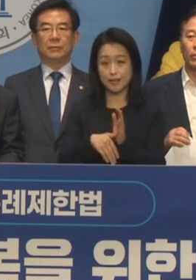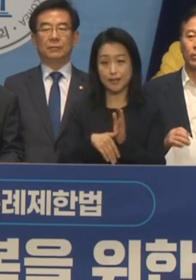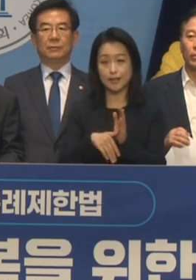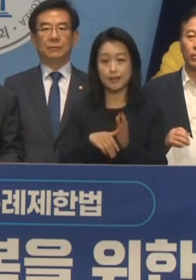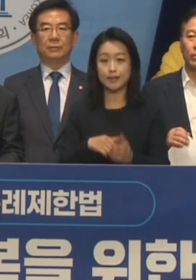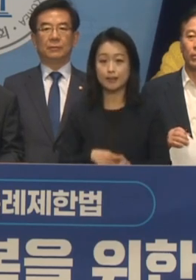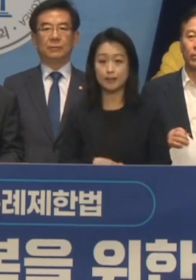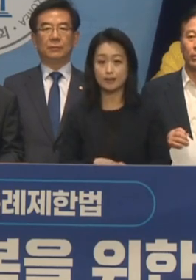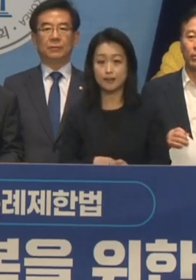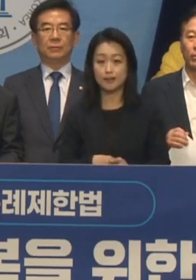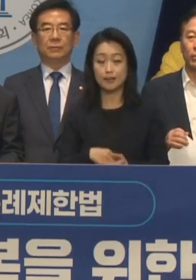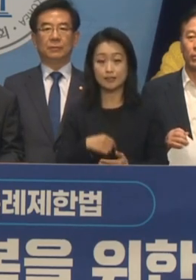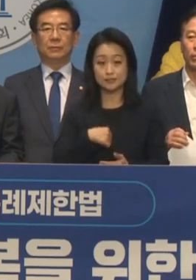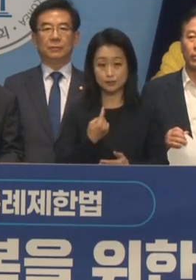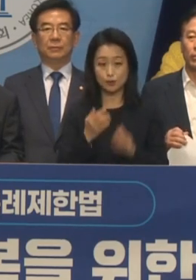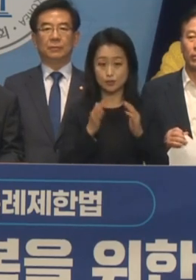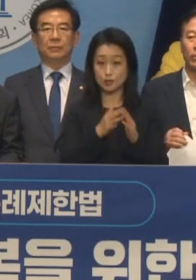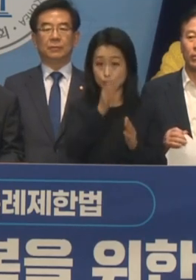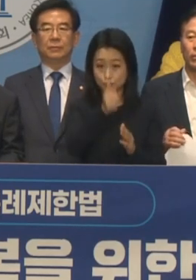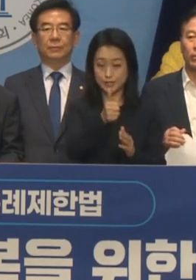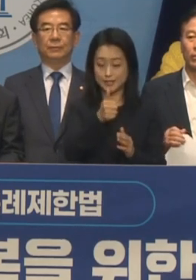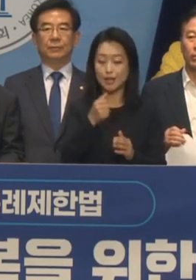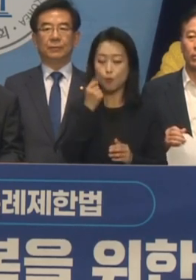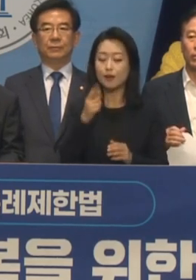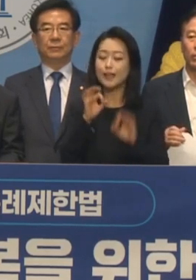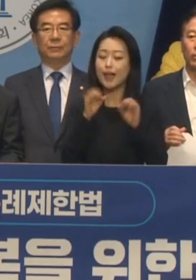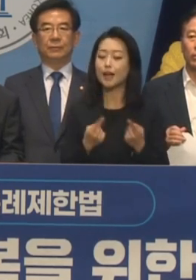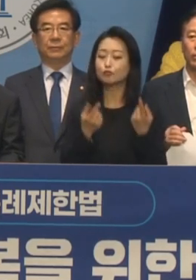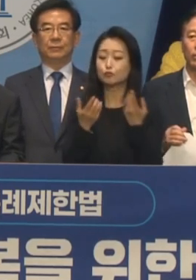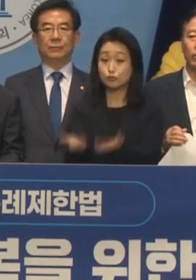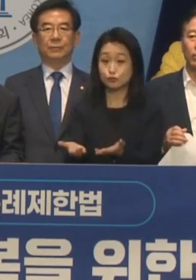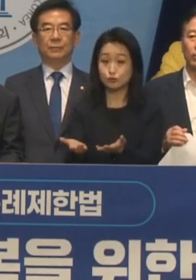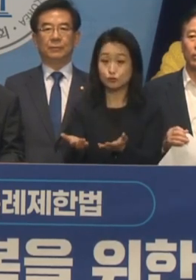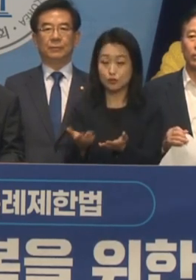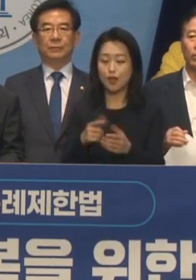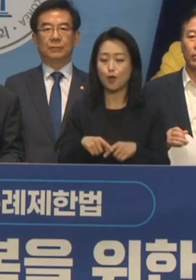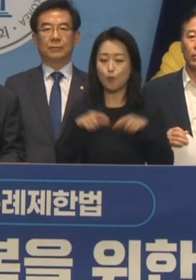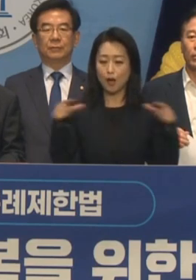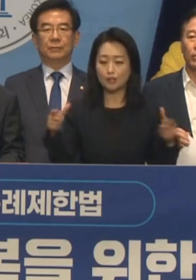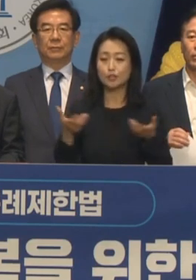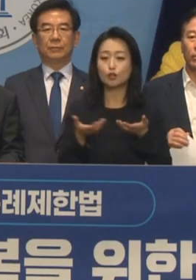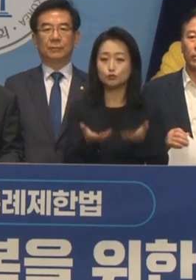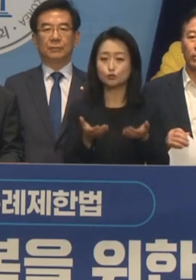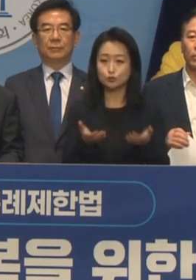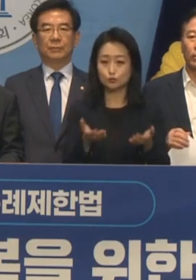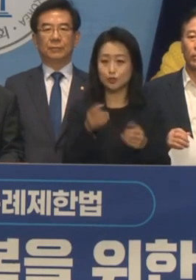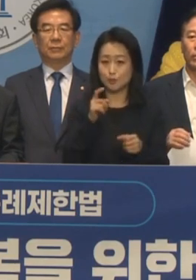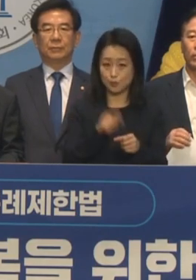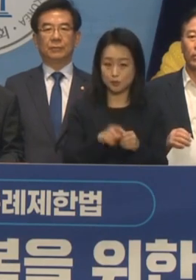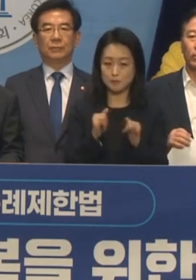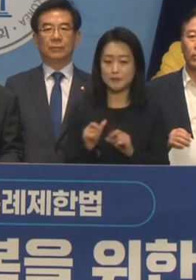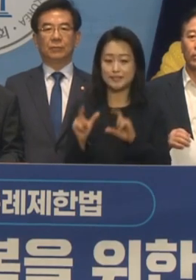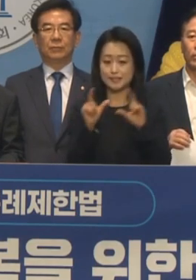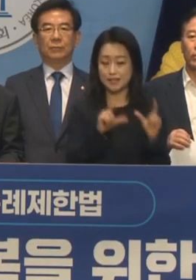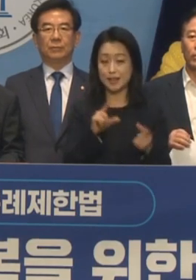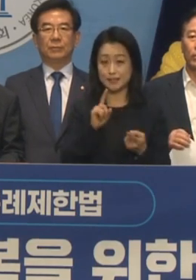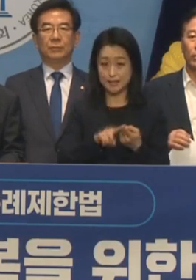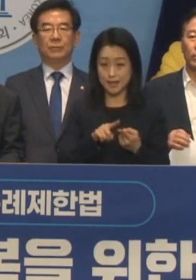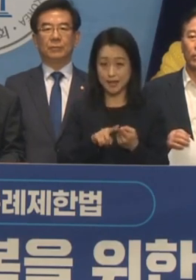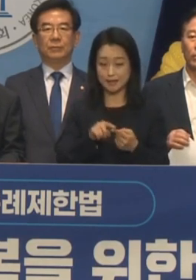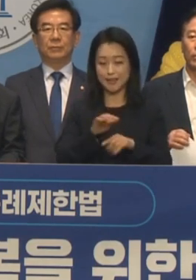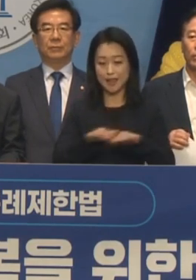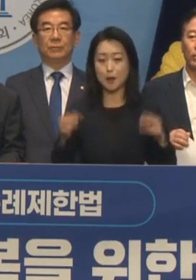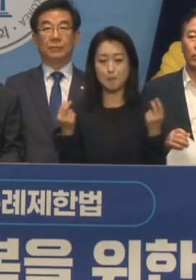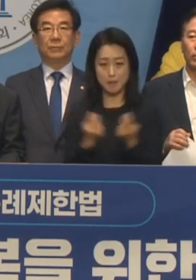당시 자발적인 임대료 인하 확산을 유도하기 위한 민생경제 대책의 일환으로